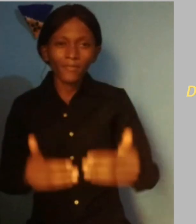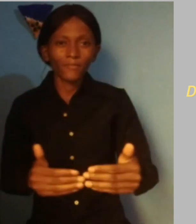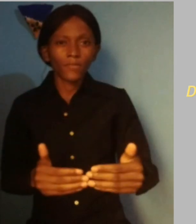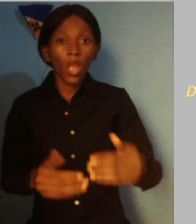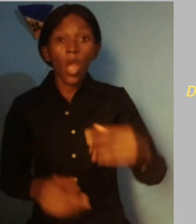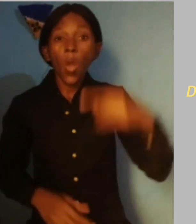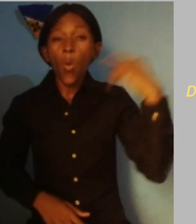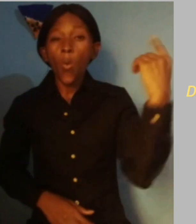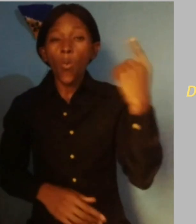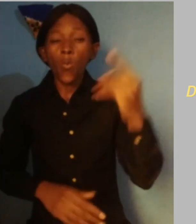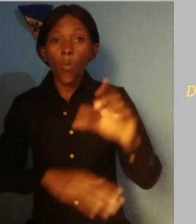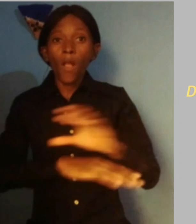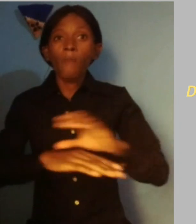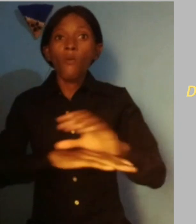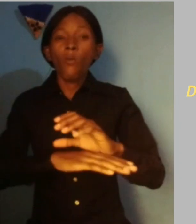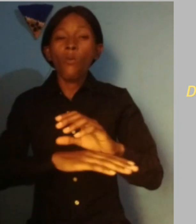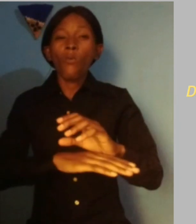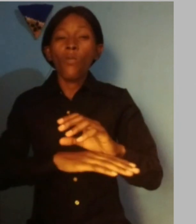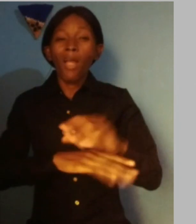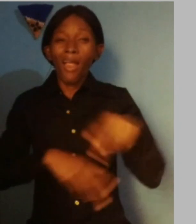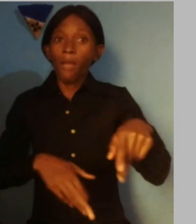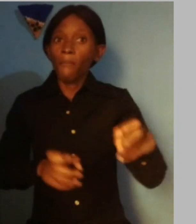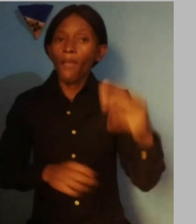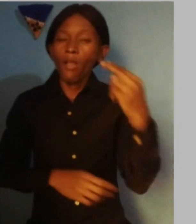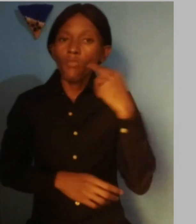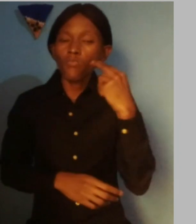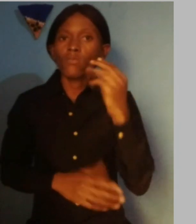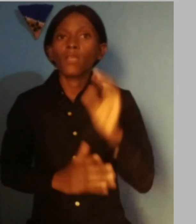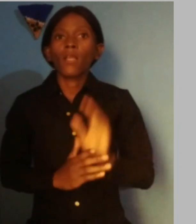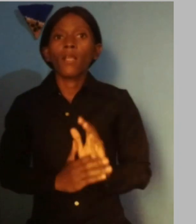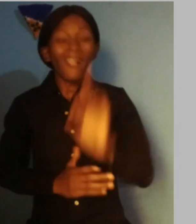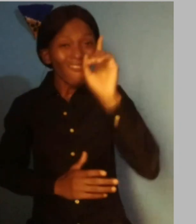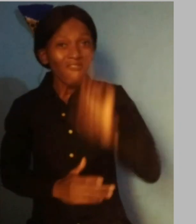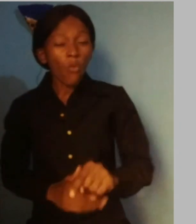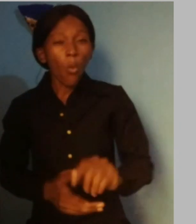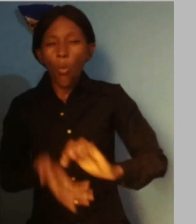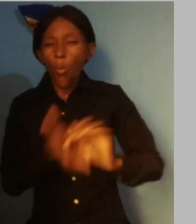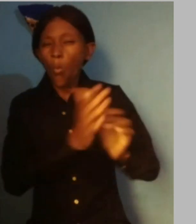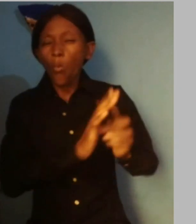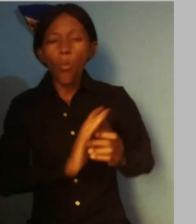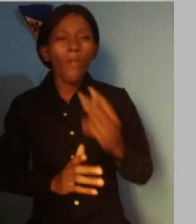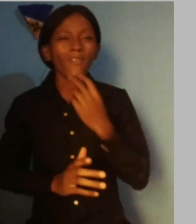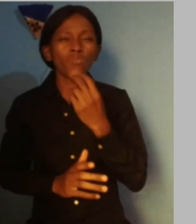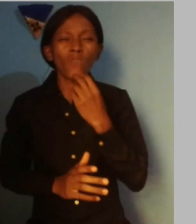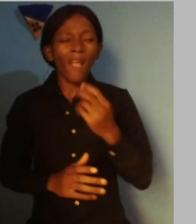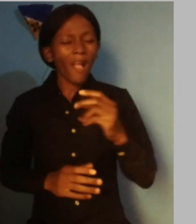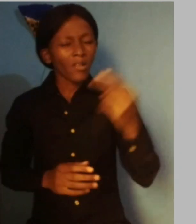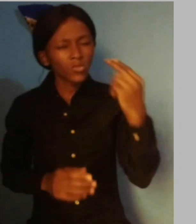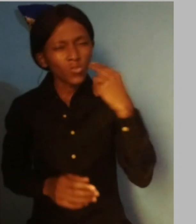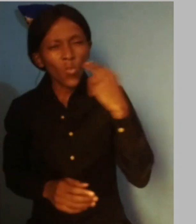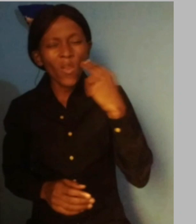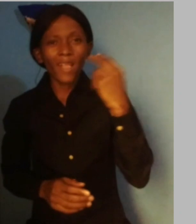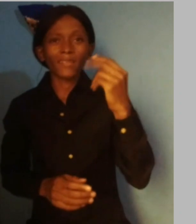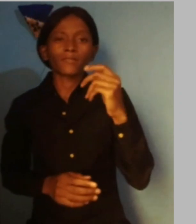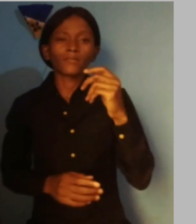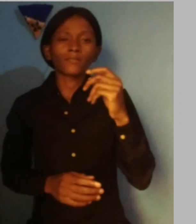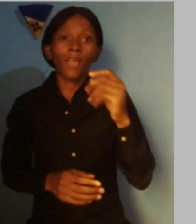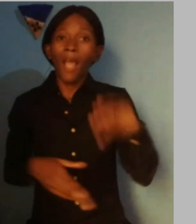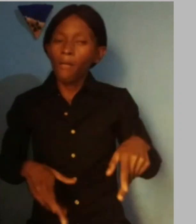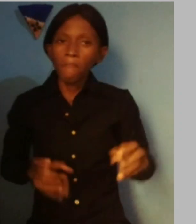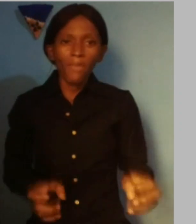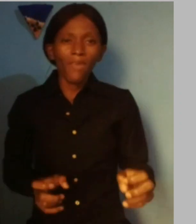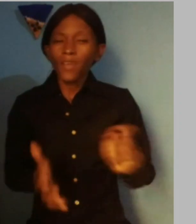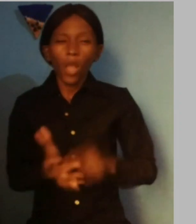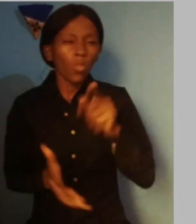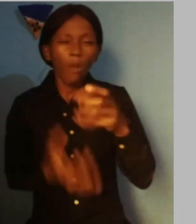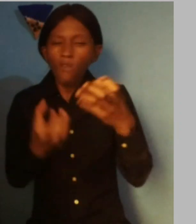a rencontrés dans son parcours. Chaque Camerounais se doit de l'utiliser pour trouver